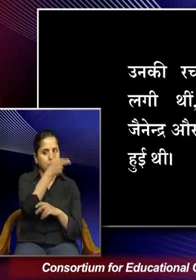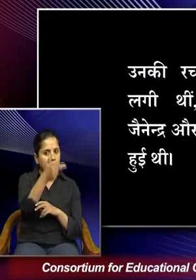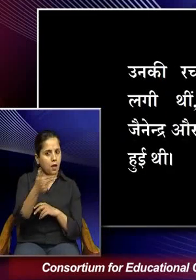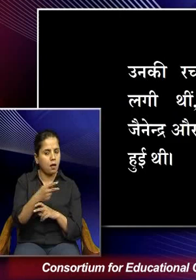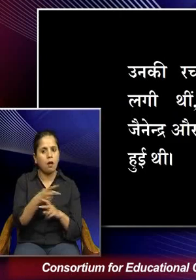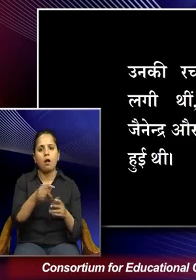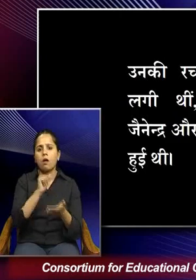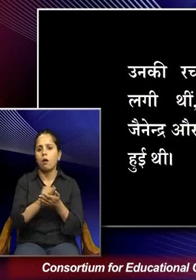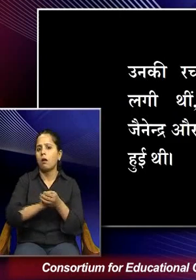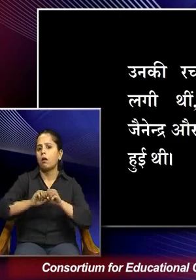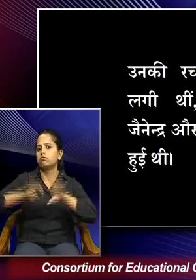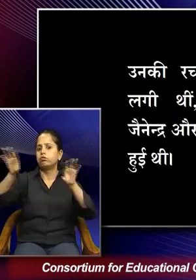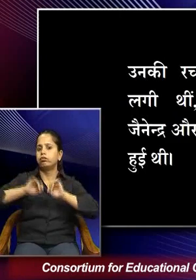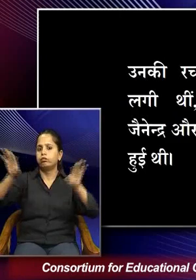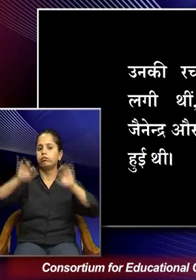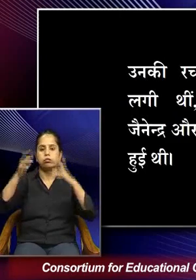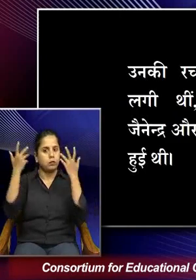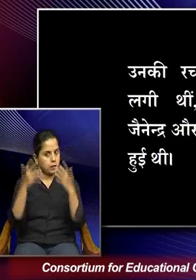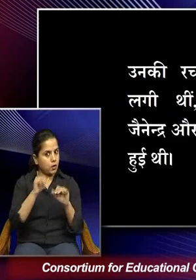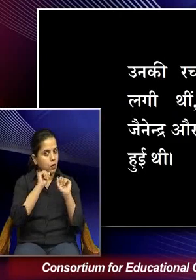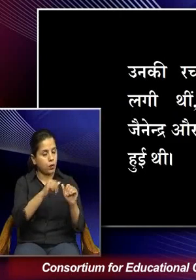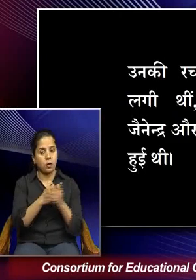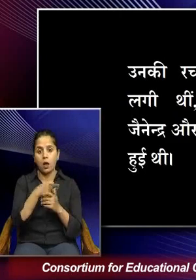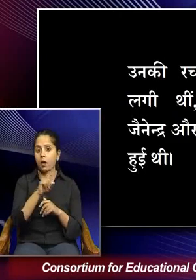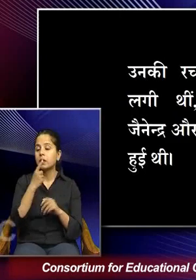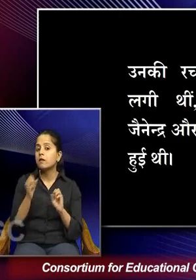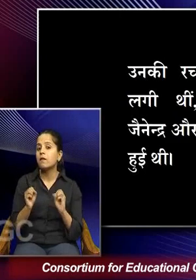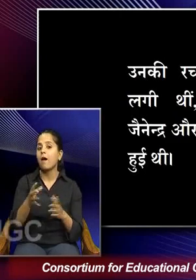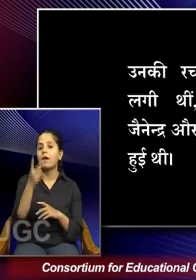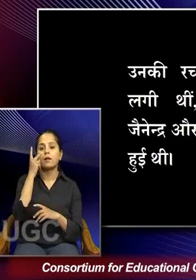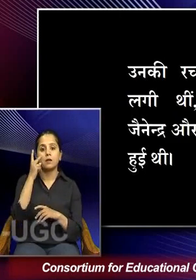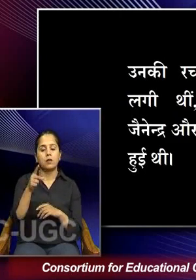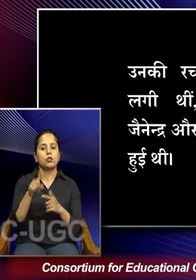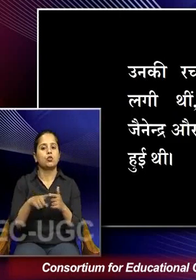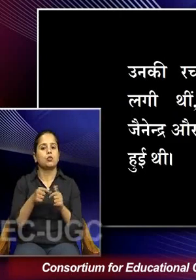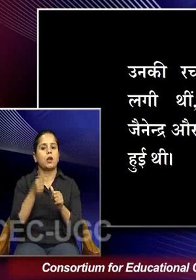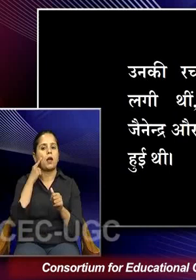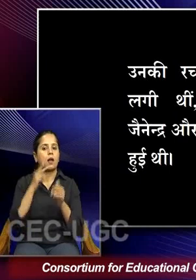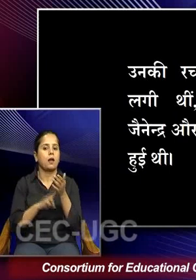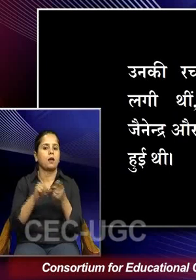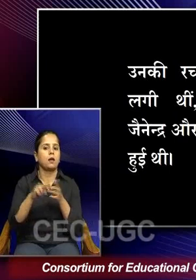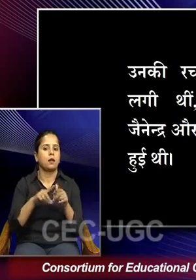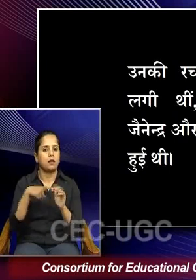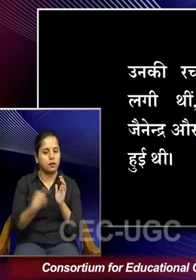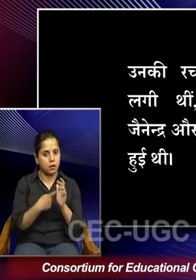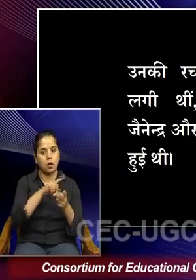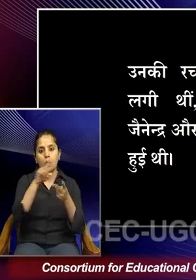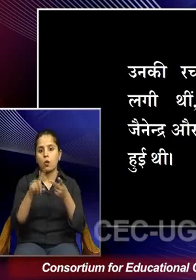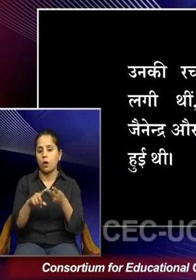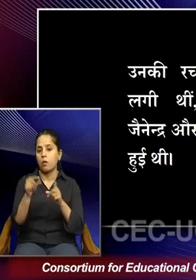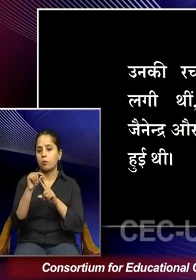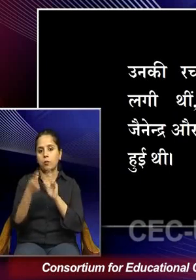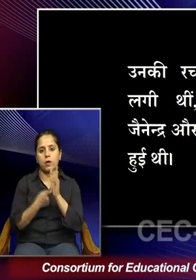प्रकाशित होती रही जिनकी शुरुआत जैनेंद्र और प्रेमचंद के मध्य से